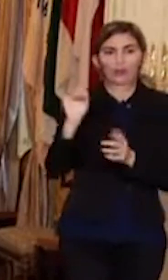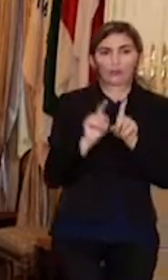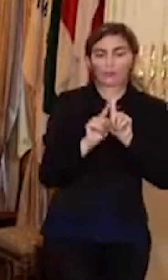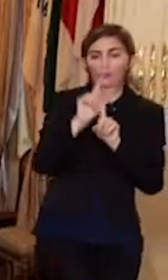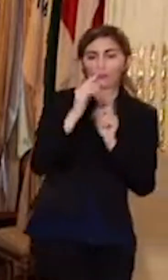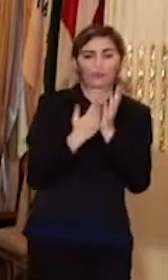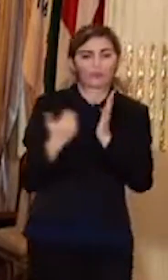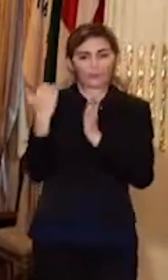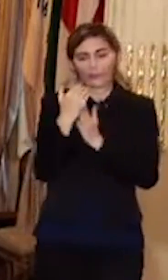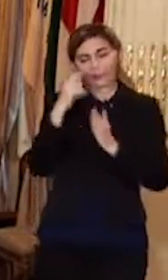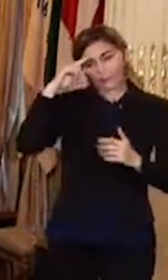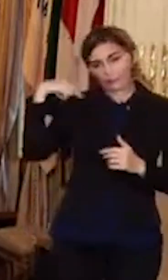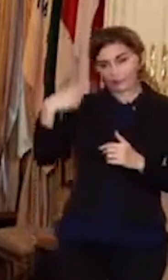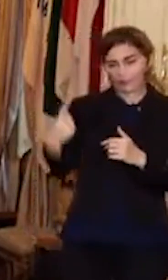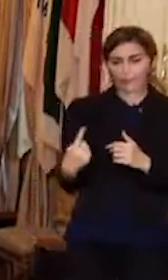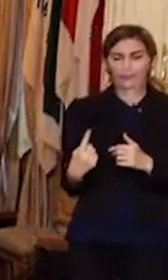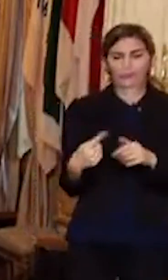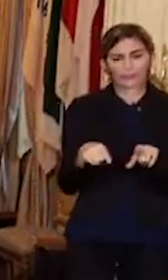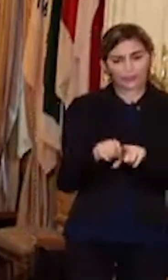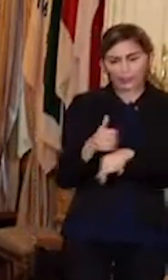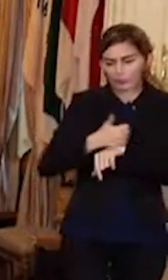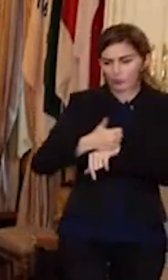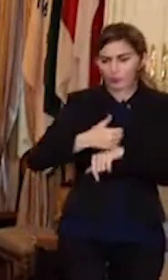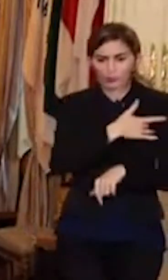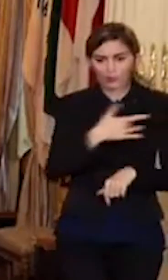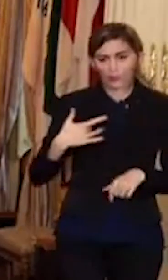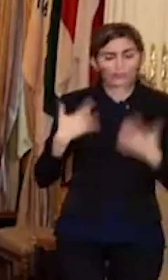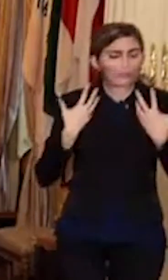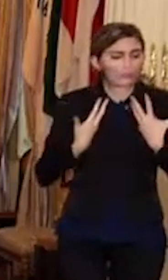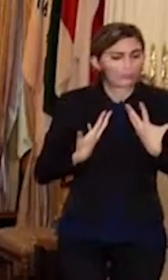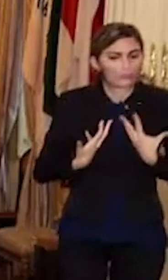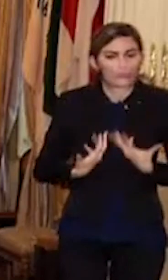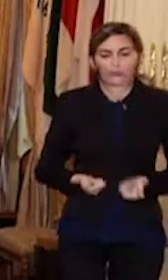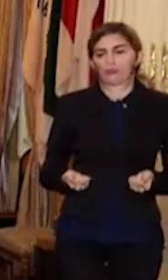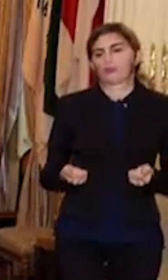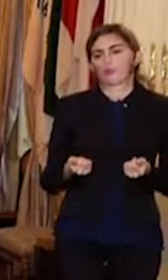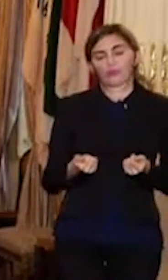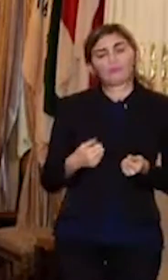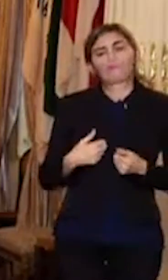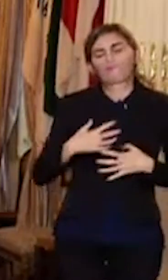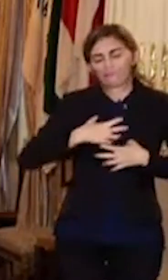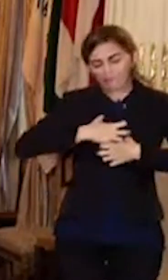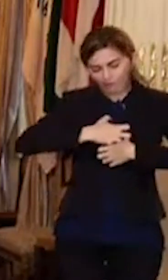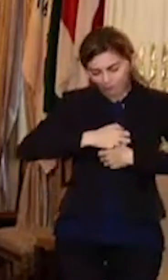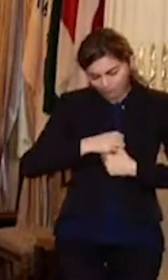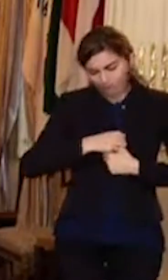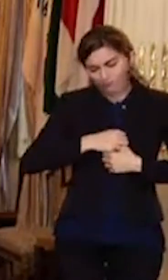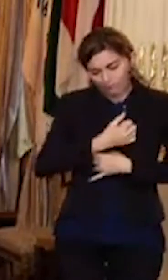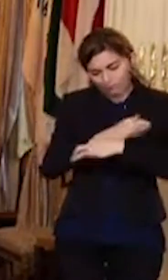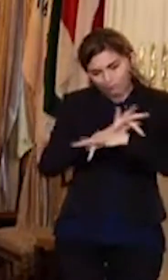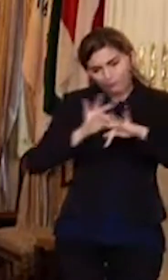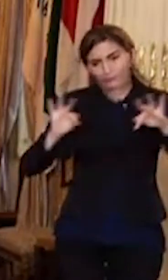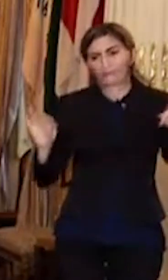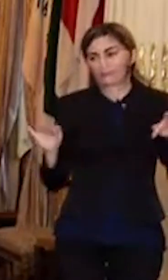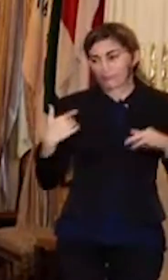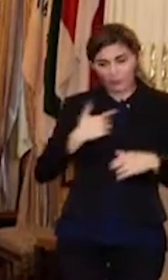além de deixar todo profissional de saúde muito cansado Isso magoa muito isso é muito doloroso